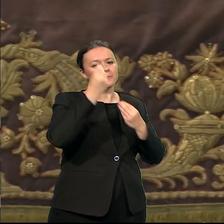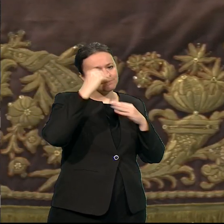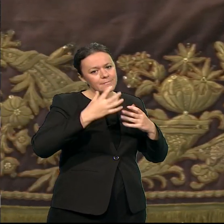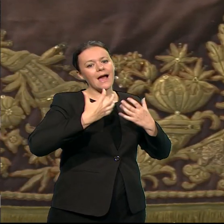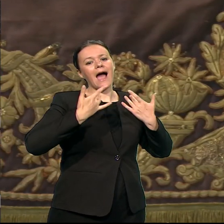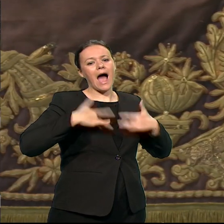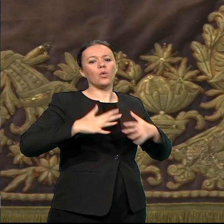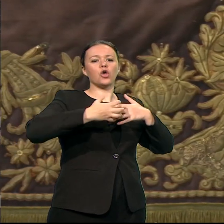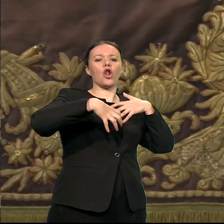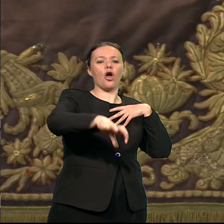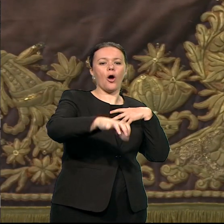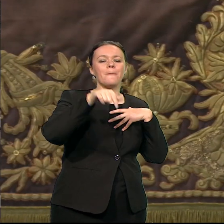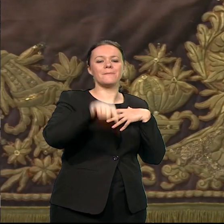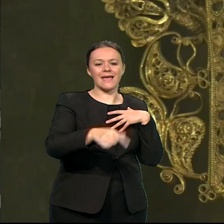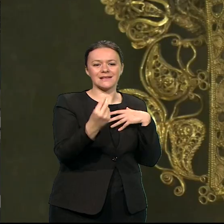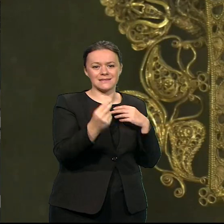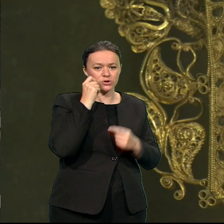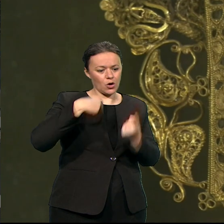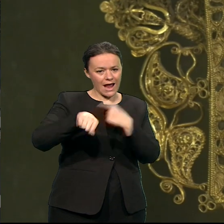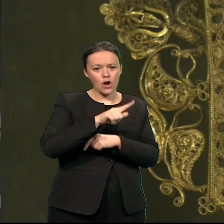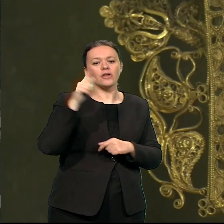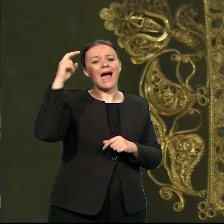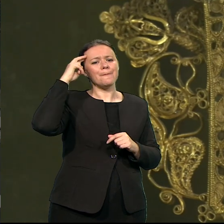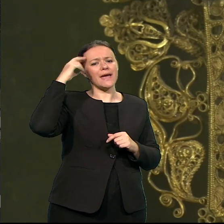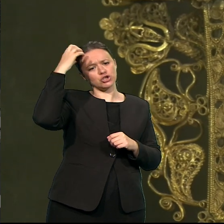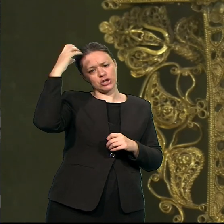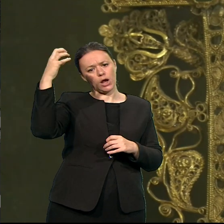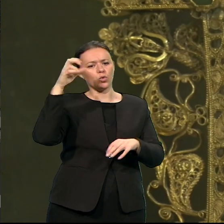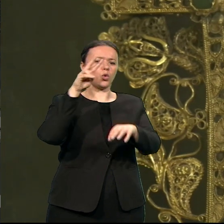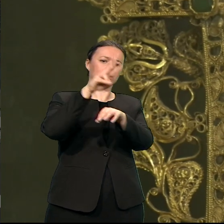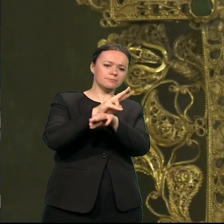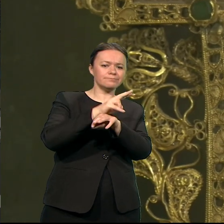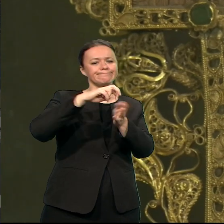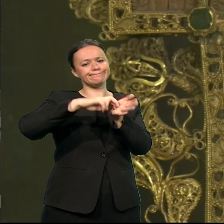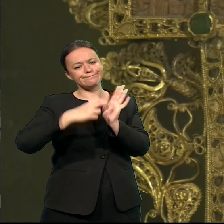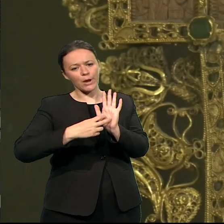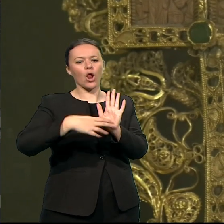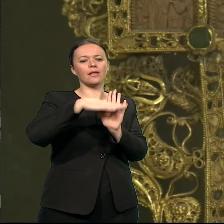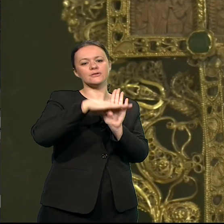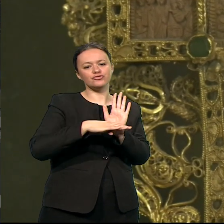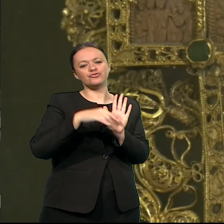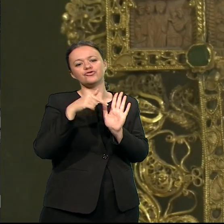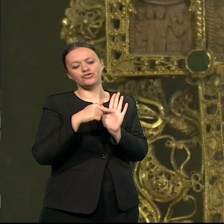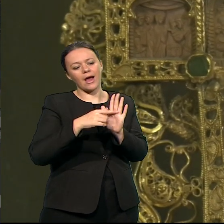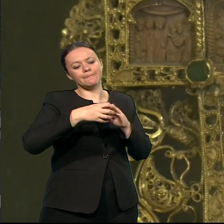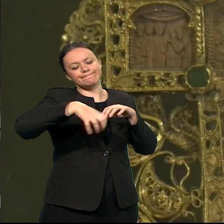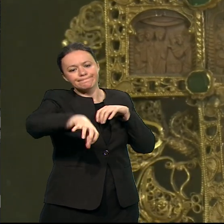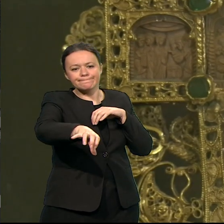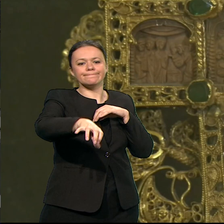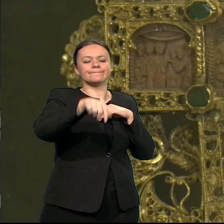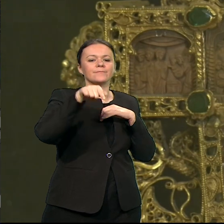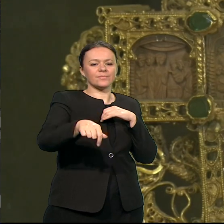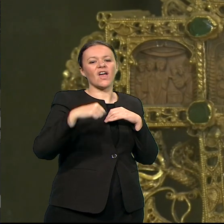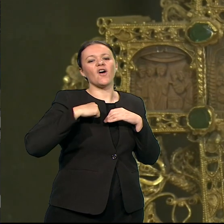srpskog naroda pod tadašnjom Bečkom krunom, jedna posebna politička celina pod nazivom Vojvodstvo, odnosno